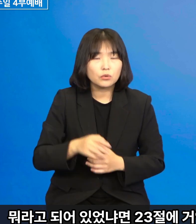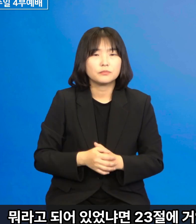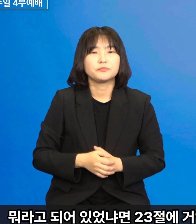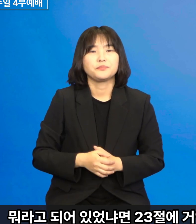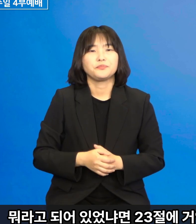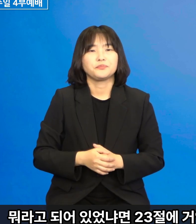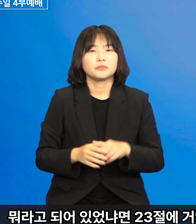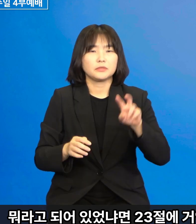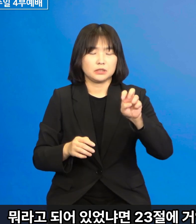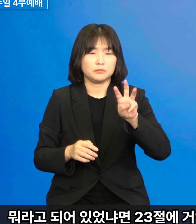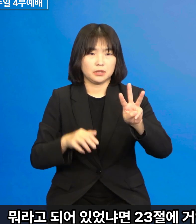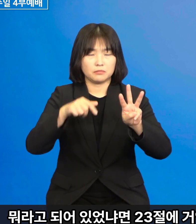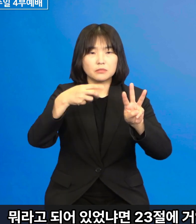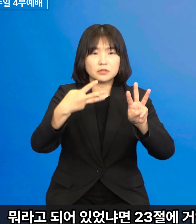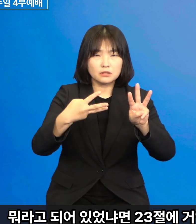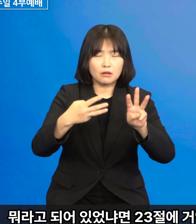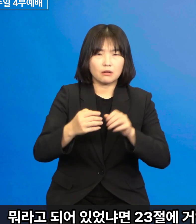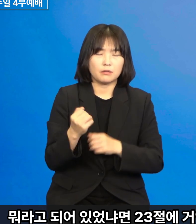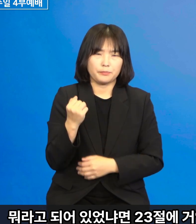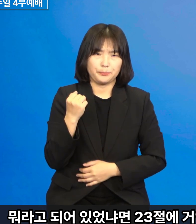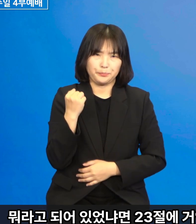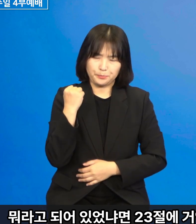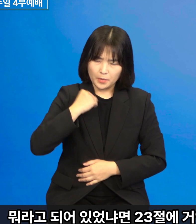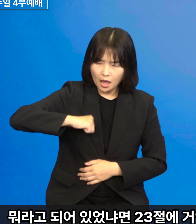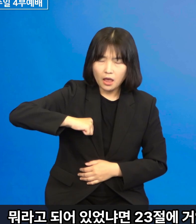23절에 거역하는 것은 곧